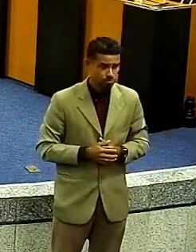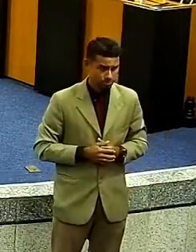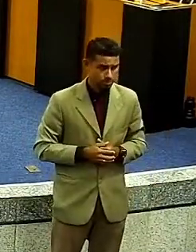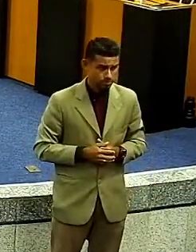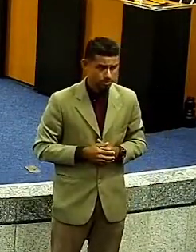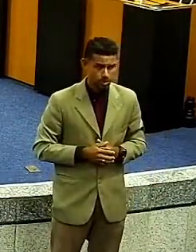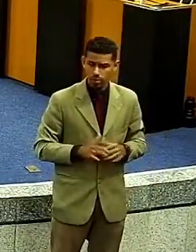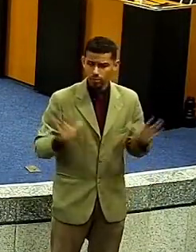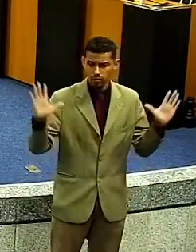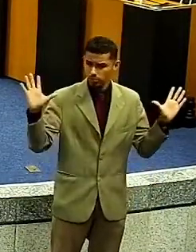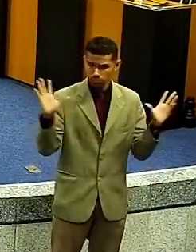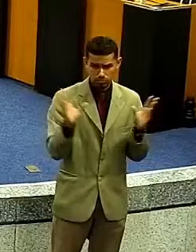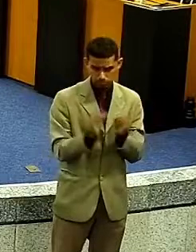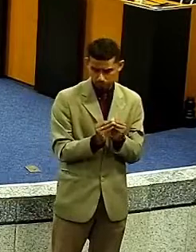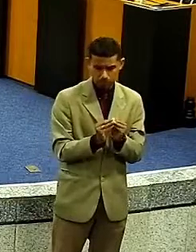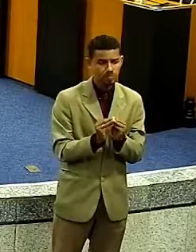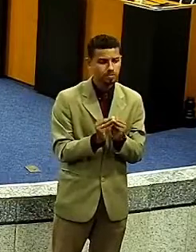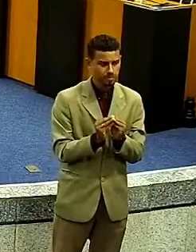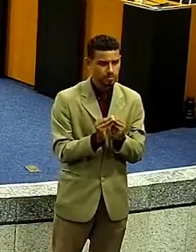vou ser muito